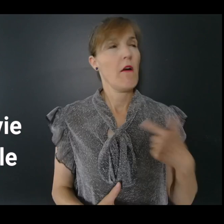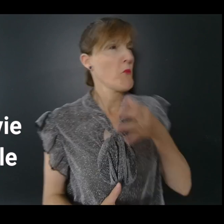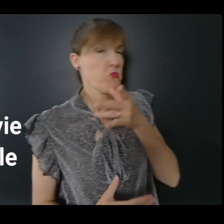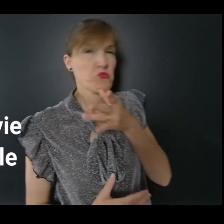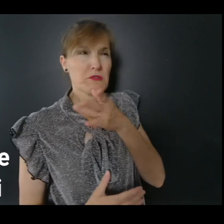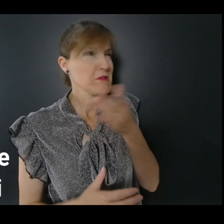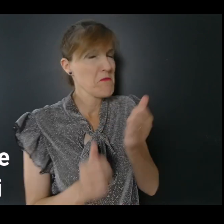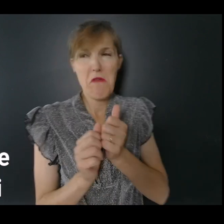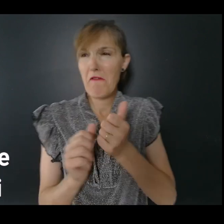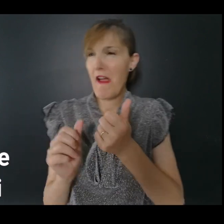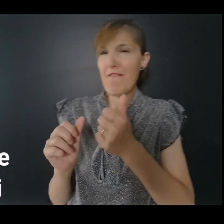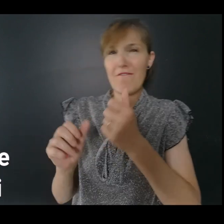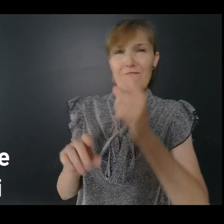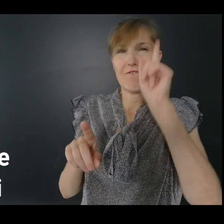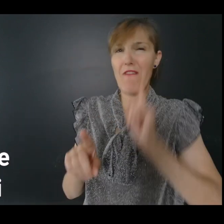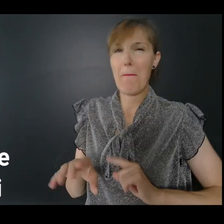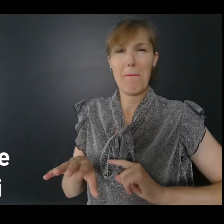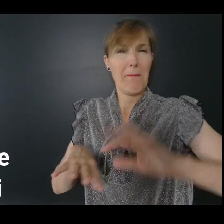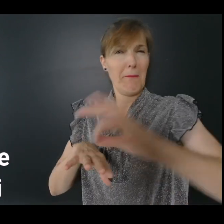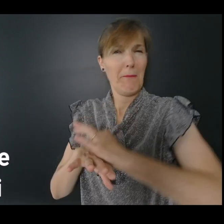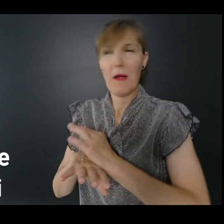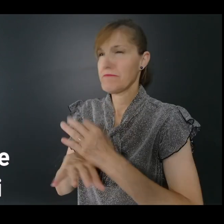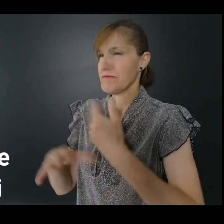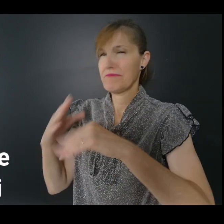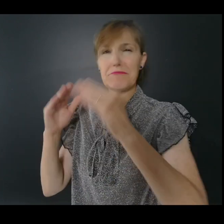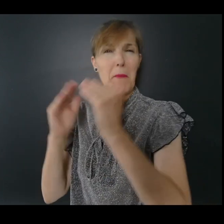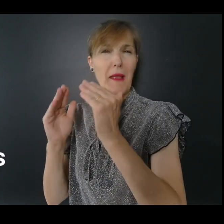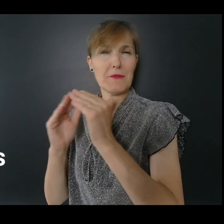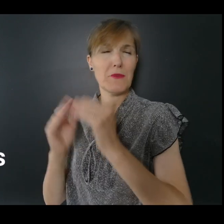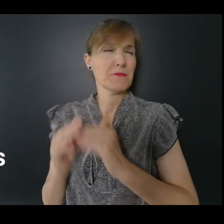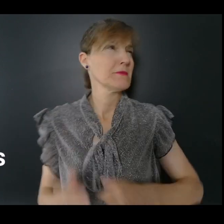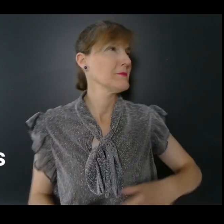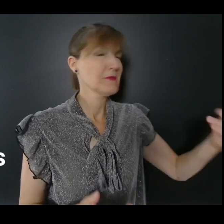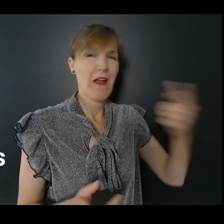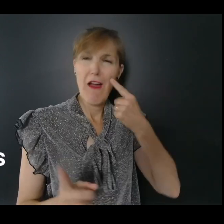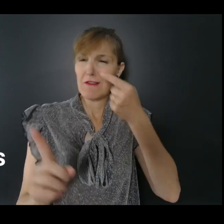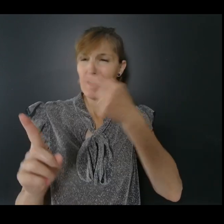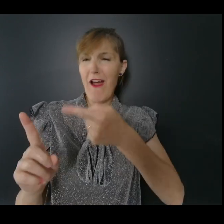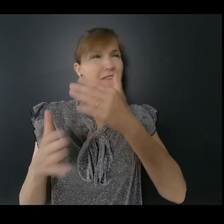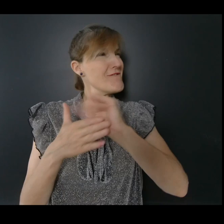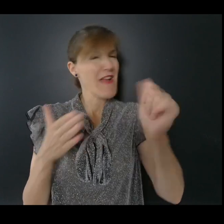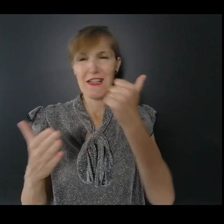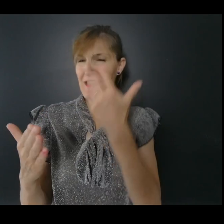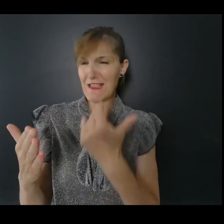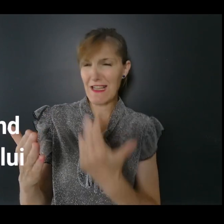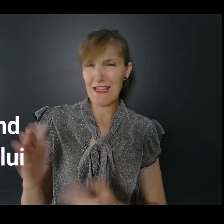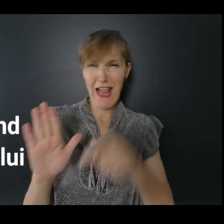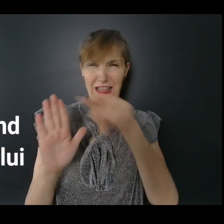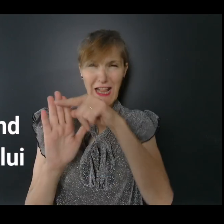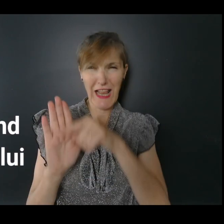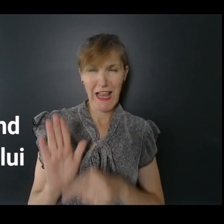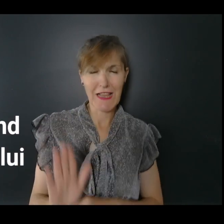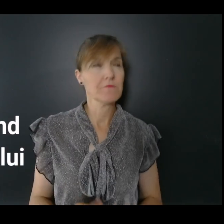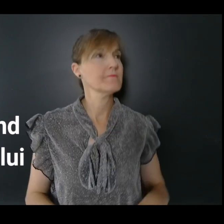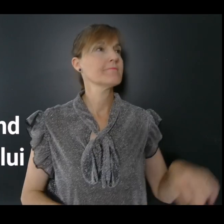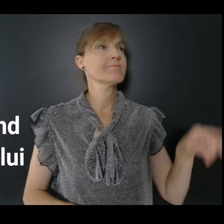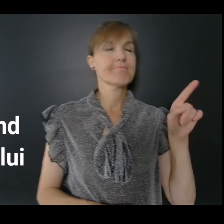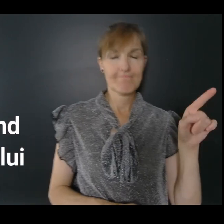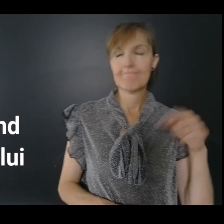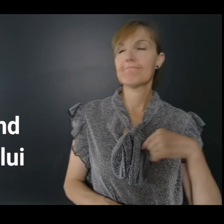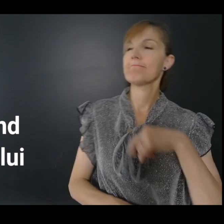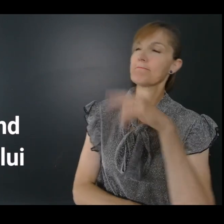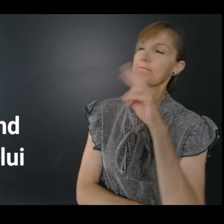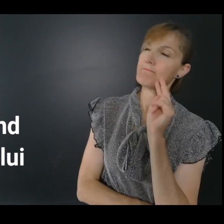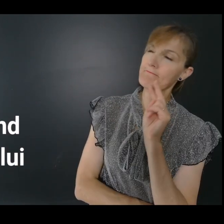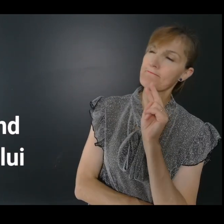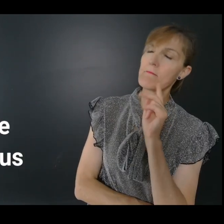plus possible au foyer et l'homme étale devant lui tous les défauts de sa femme. Maurice Ray prend enfin la